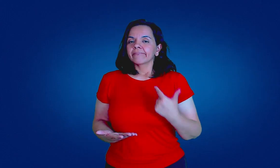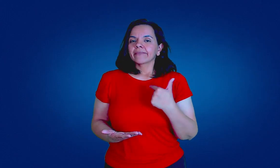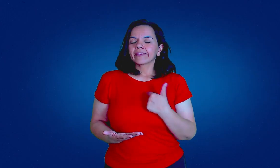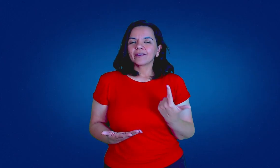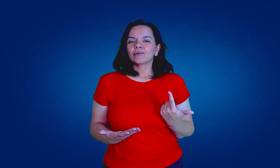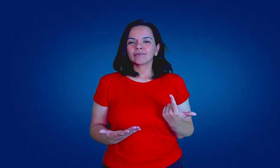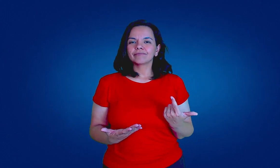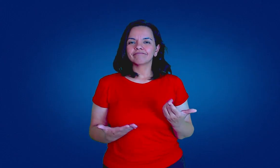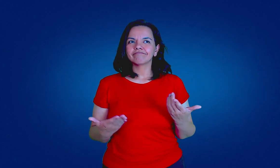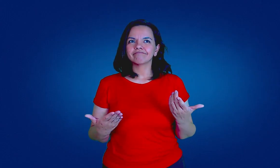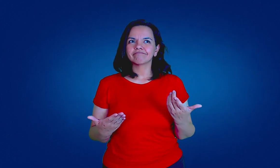eles.